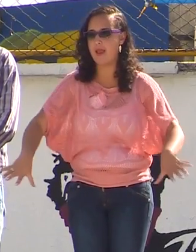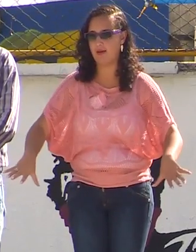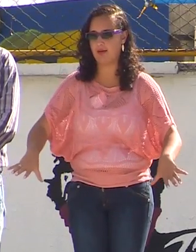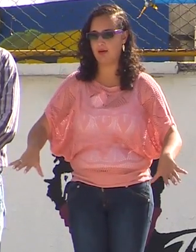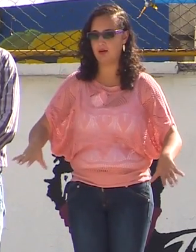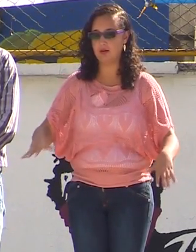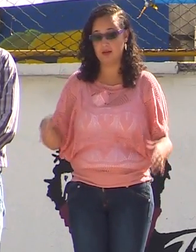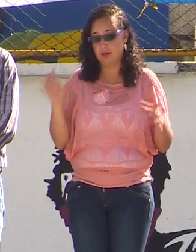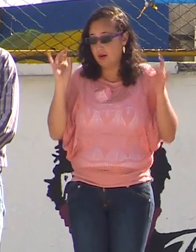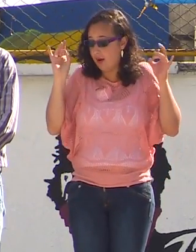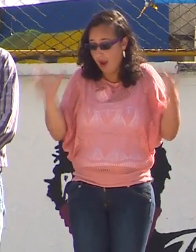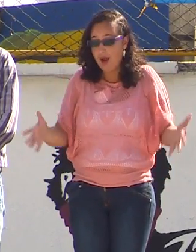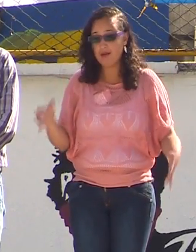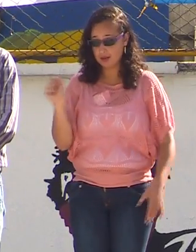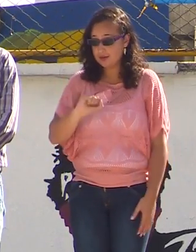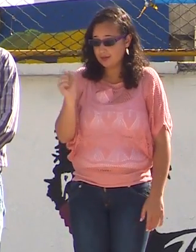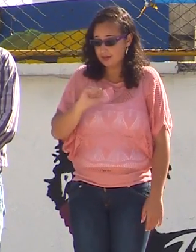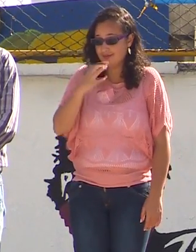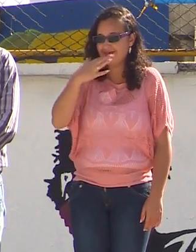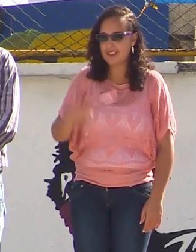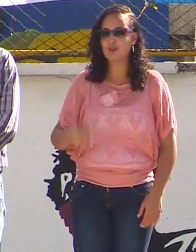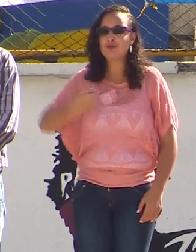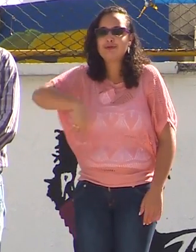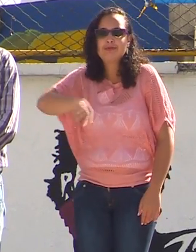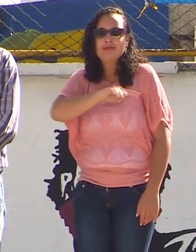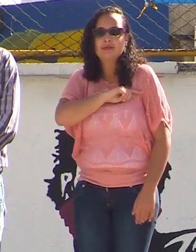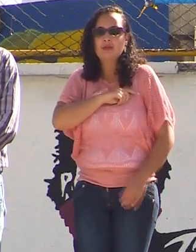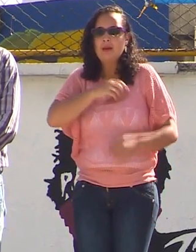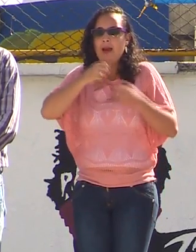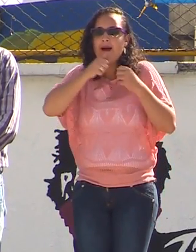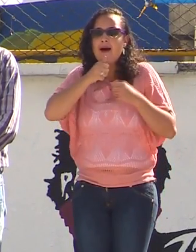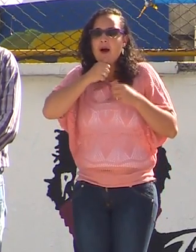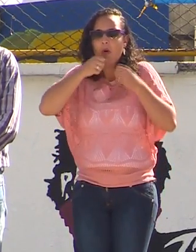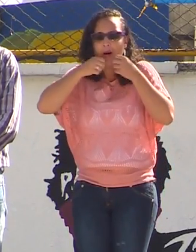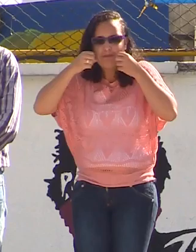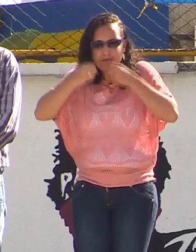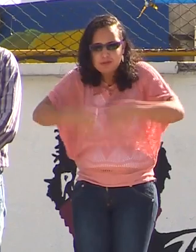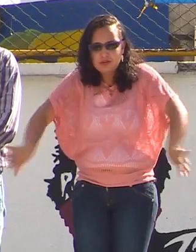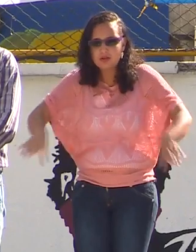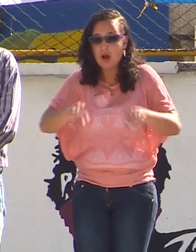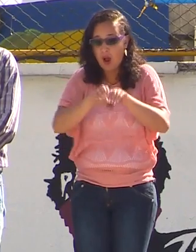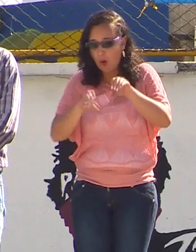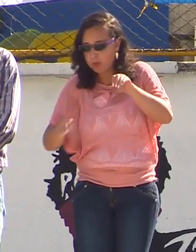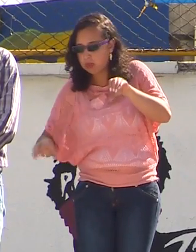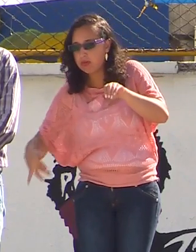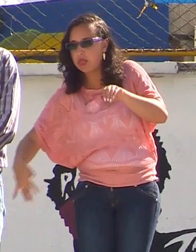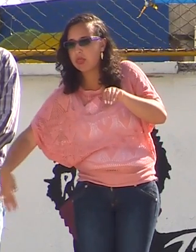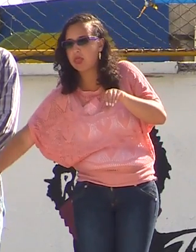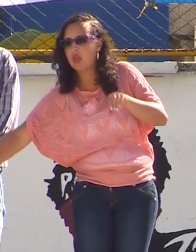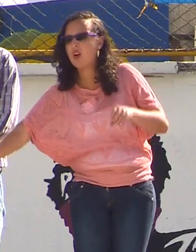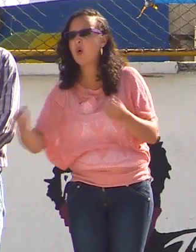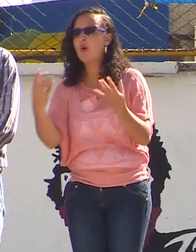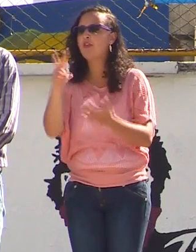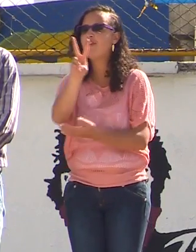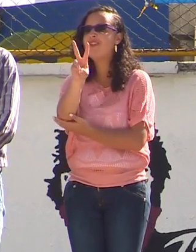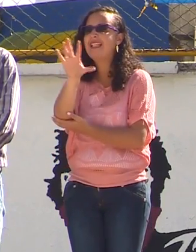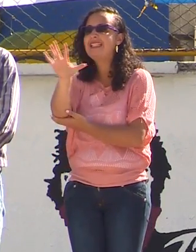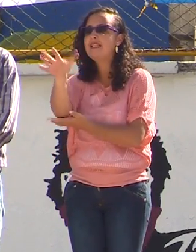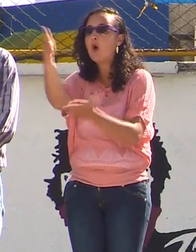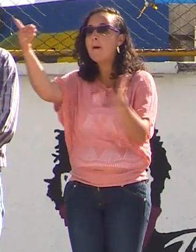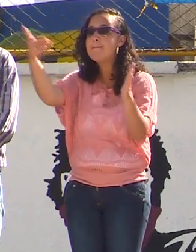votando, literalmente votando, 25 mil litros de agua al